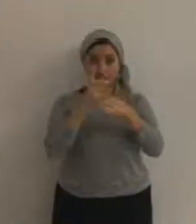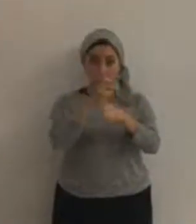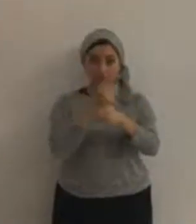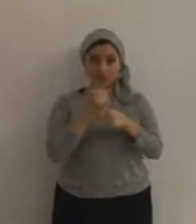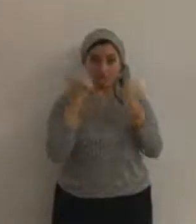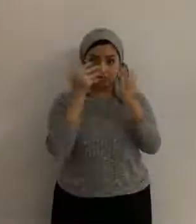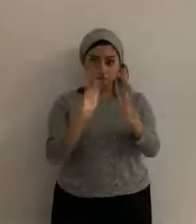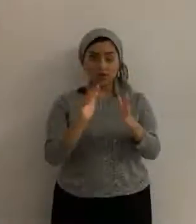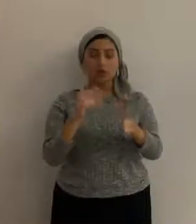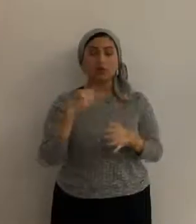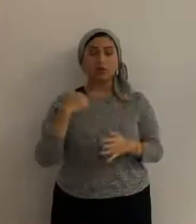nosotros,